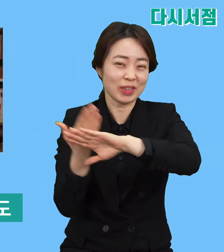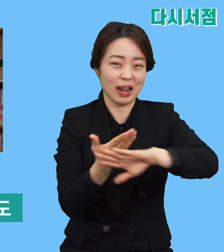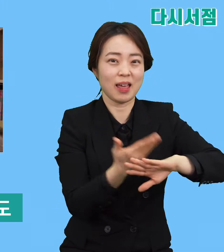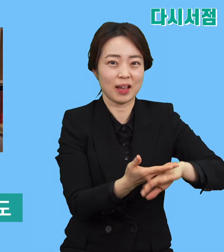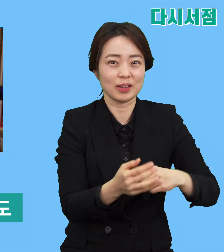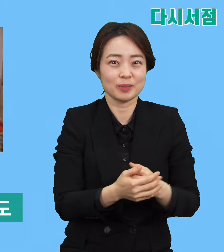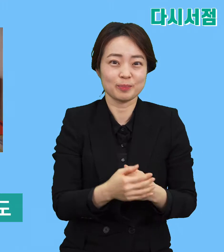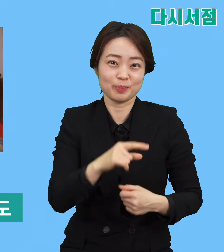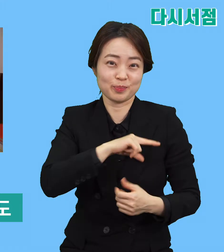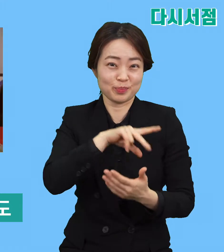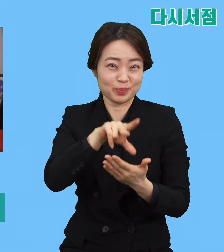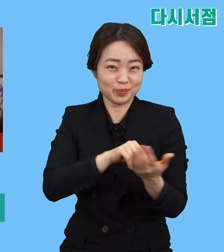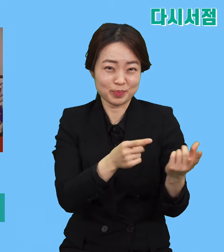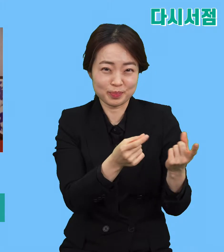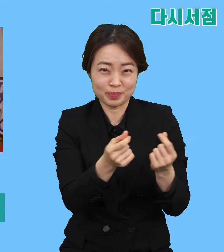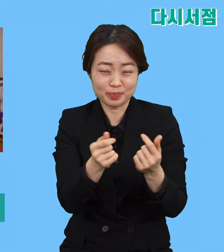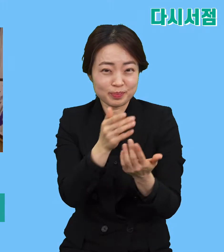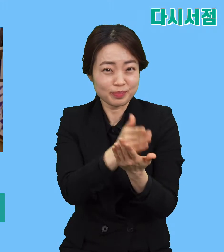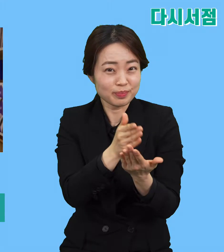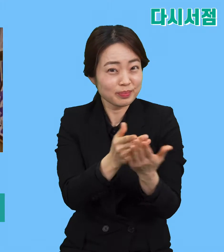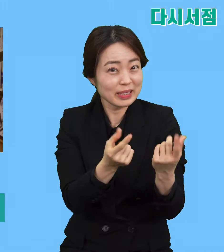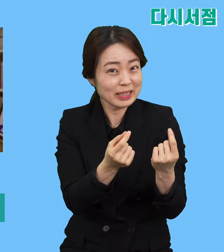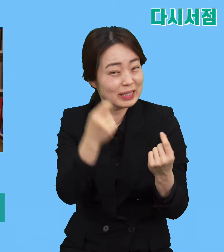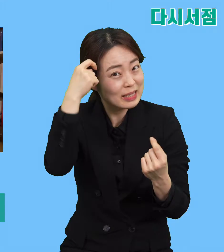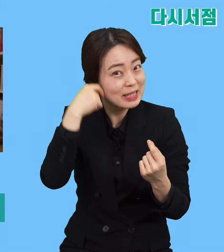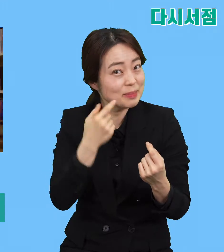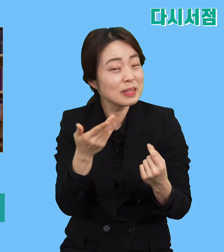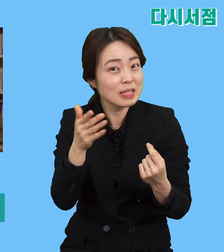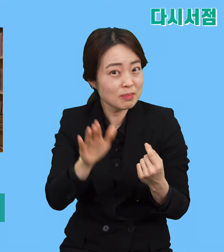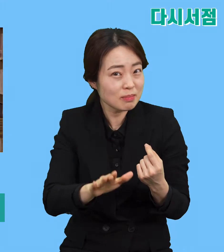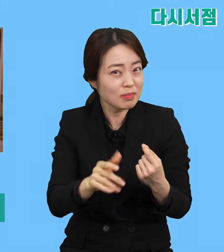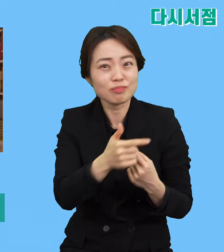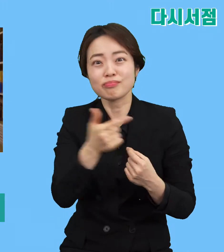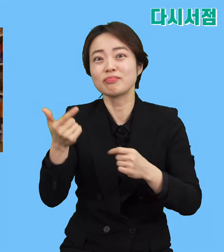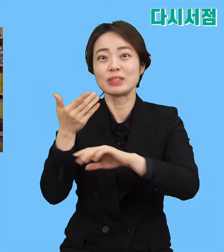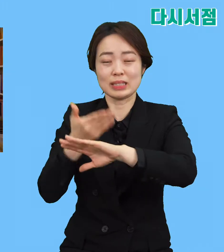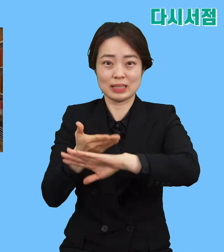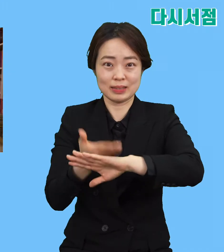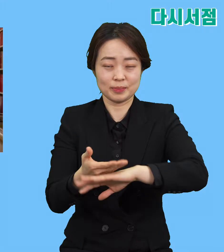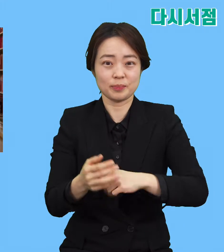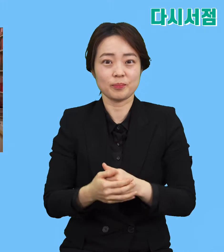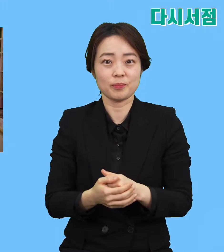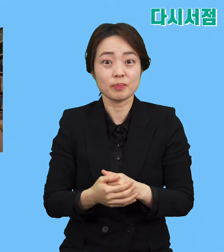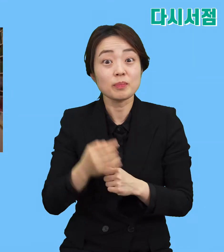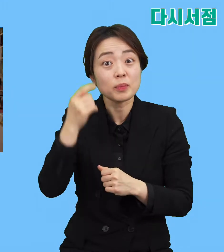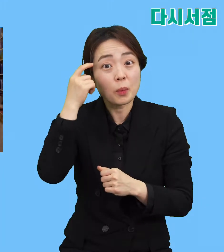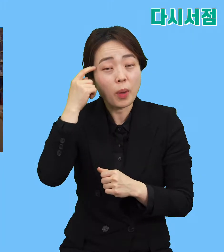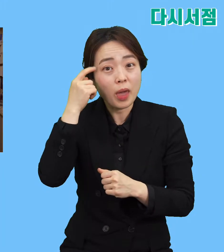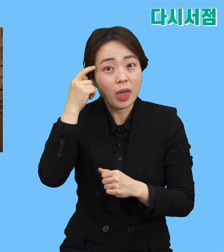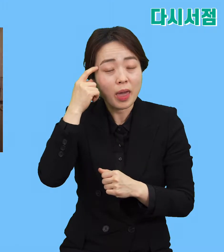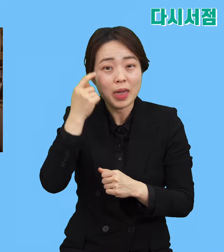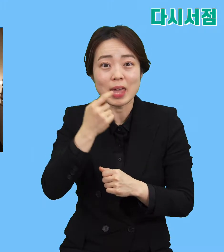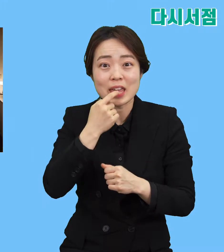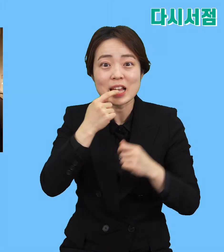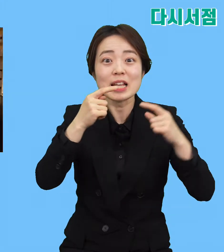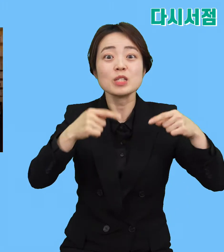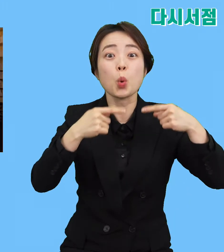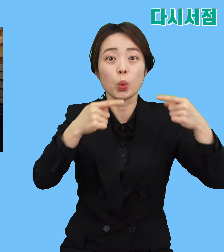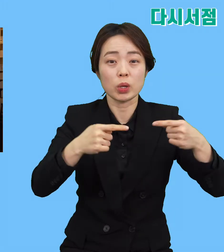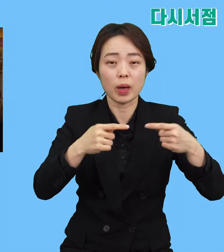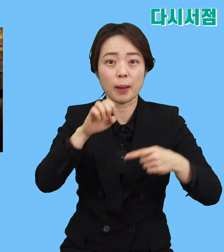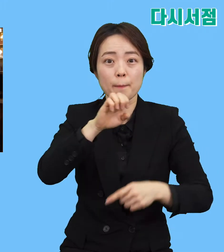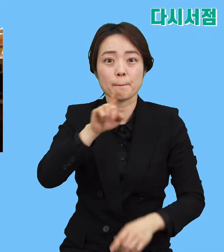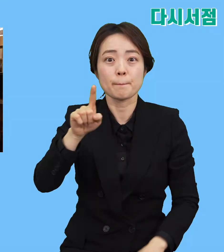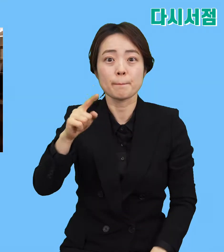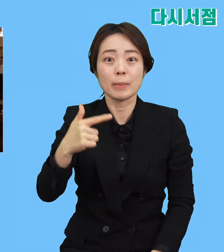같은 카테고리 안에 있더라도 전혀 다르게 느껴지는데요. 그건 바로 종이와 판형 때문이지 않을까 싶어요.